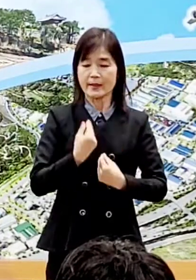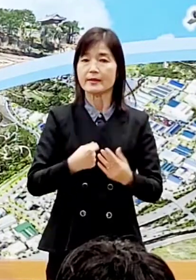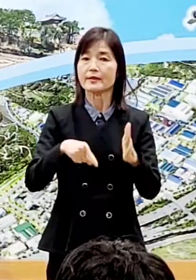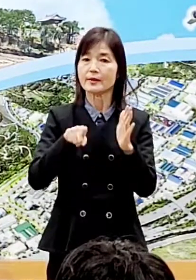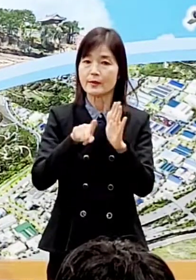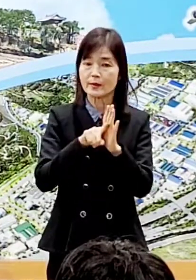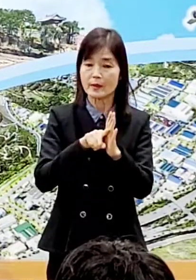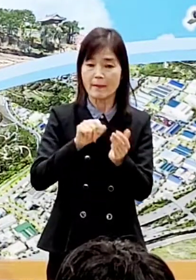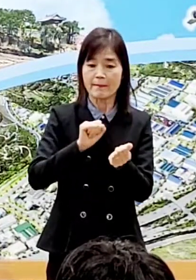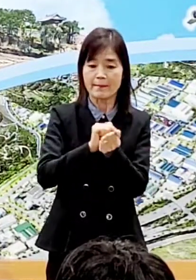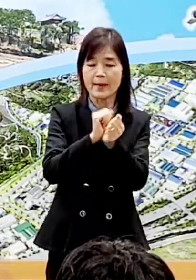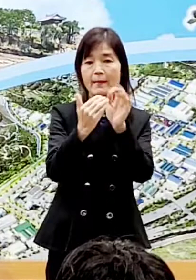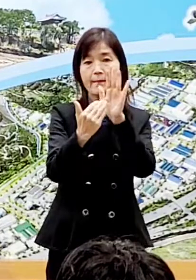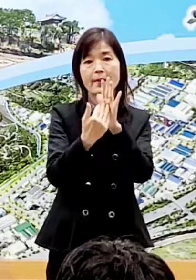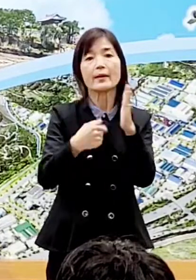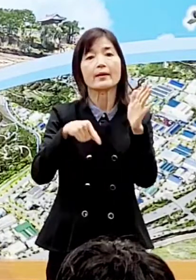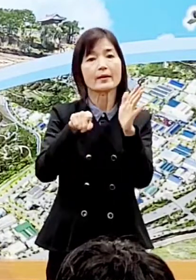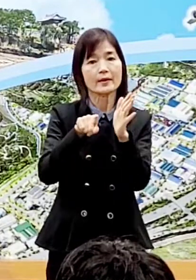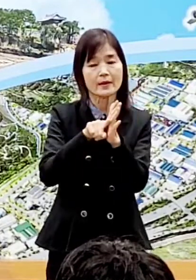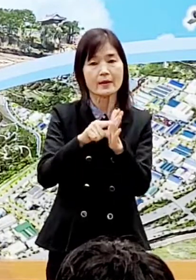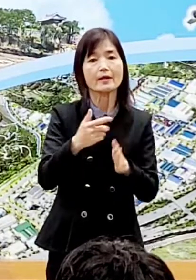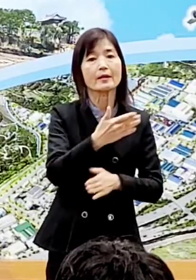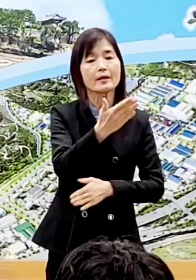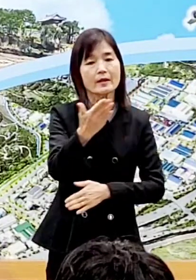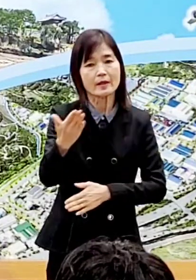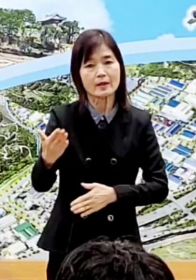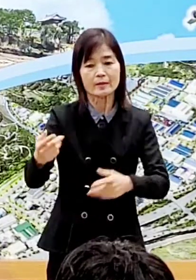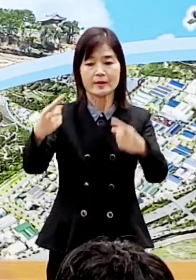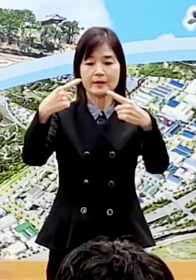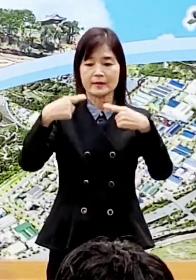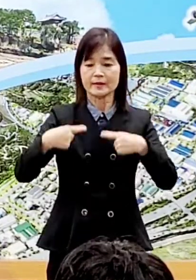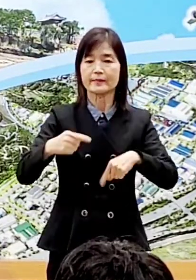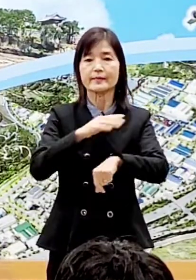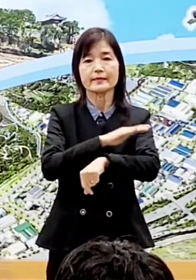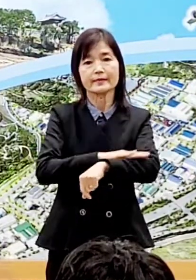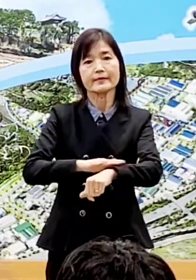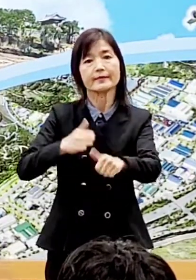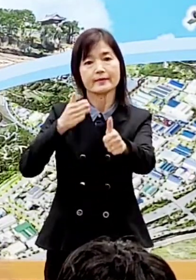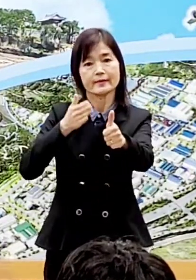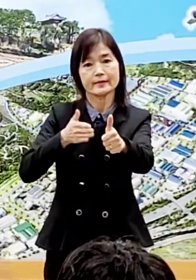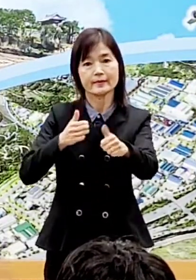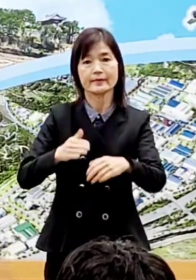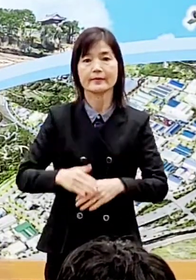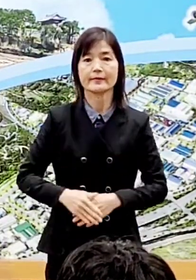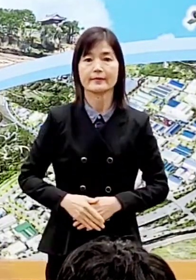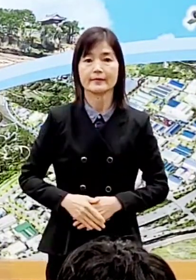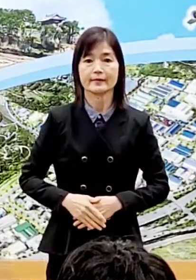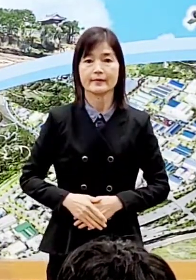감염 예방을 위한 방역수칙 준수에 적극 협조하여 주시기 바랍니다.